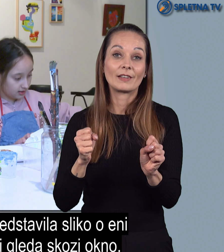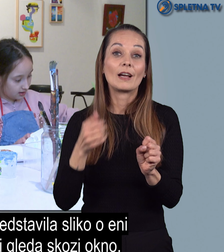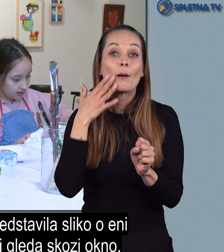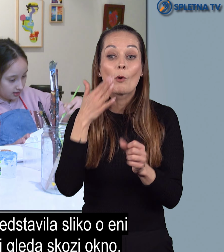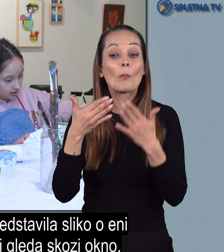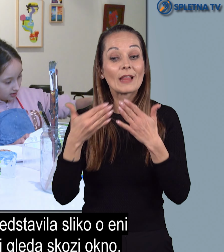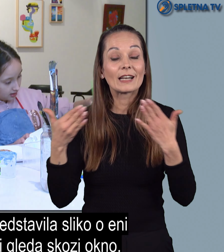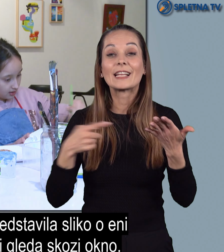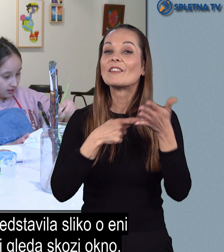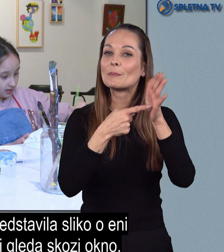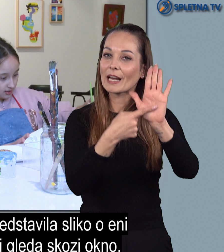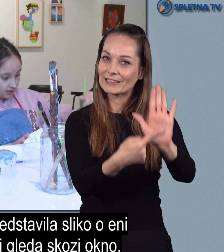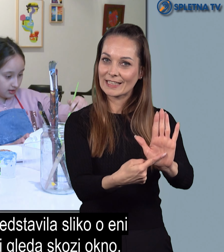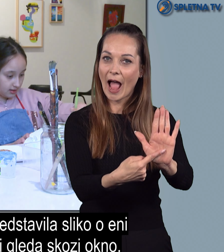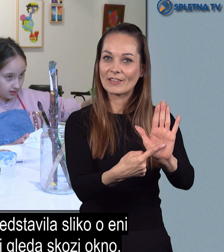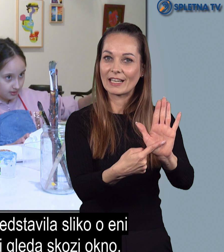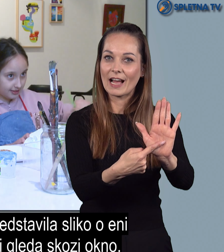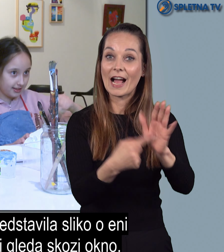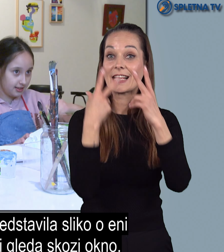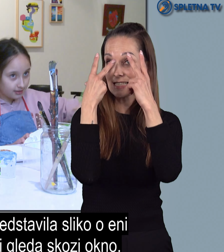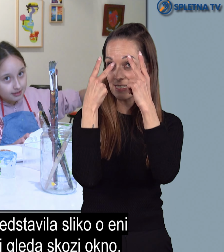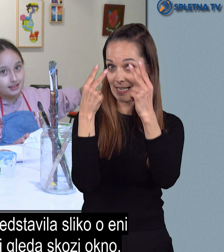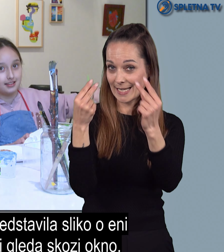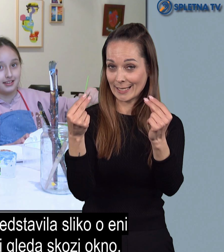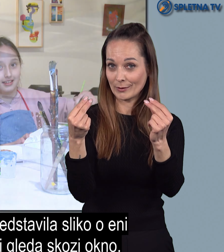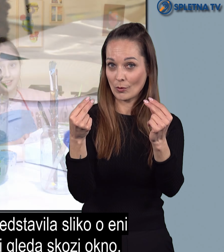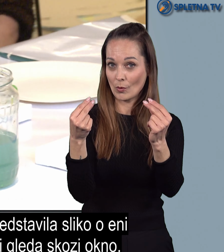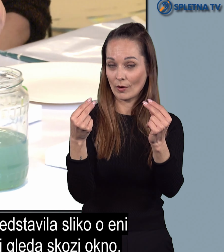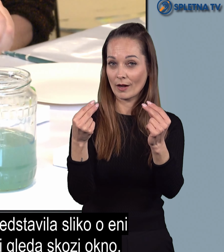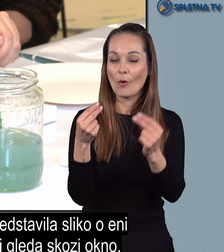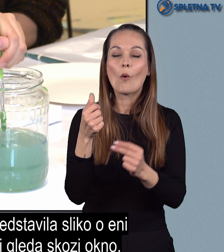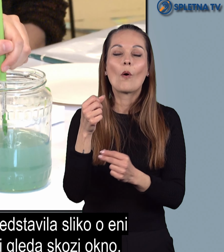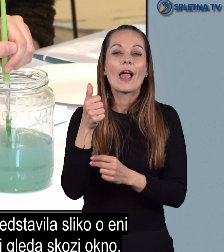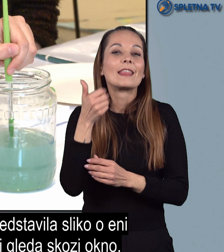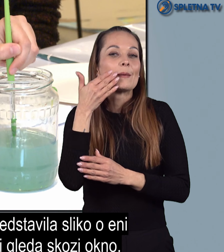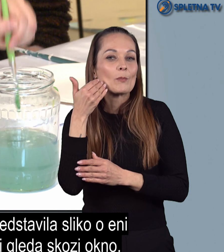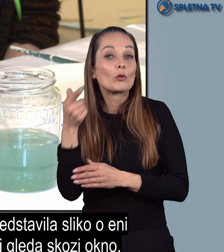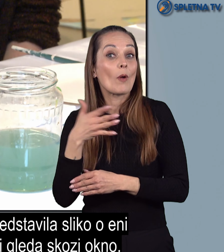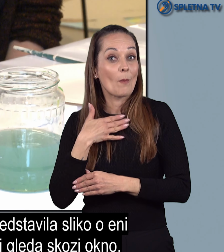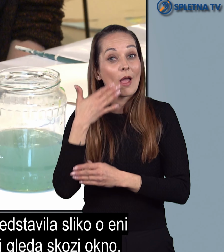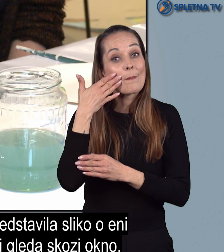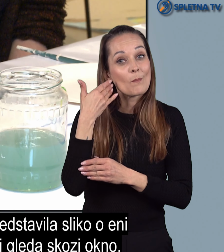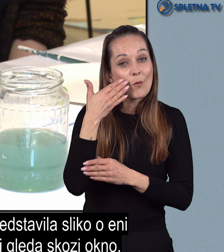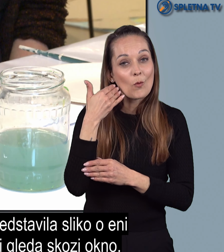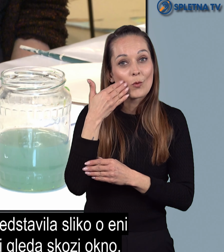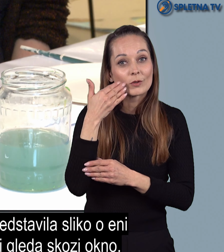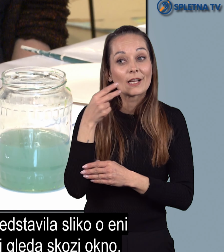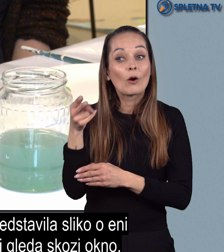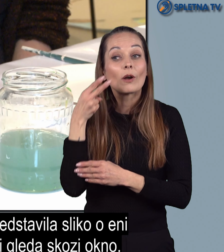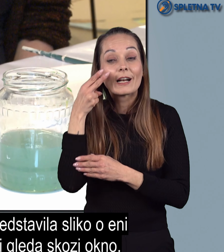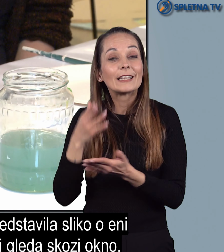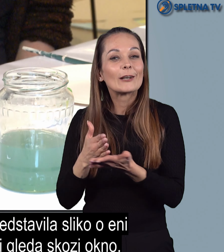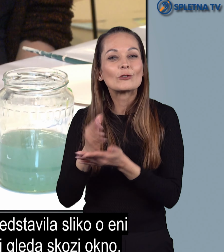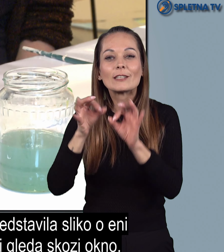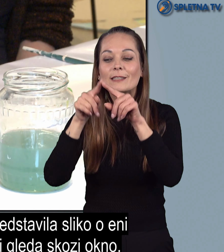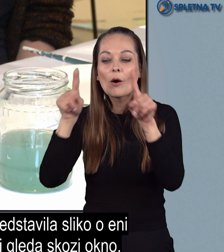Na razstavi bom predstavila sliko v eni muci, v moji muci, ki je gleda čez